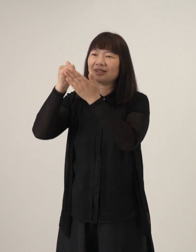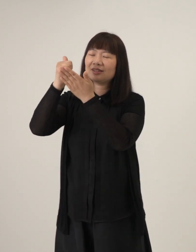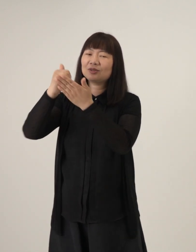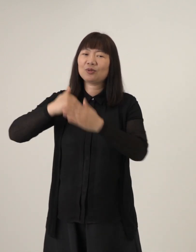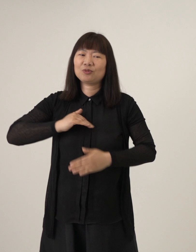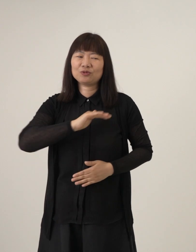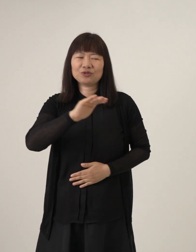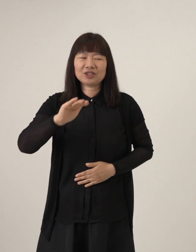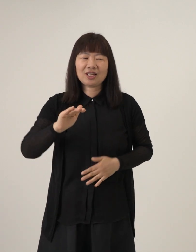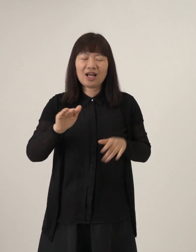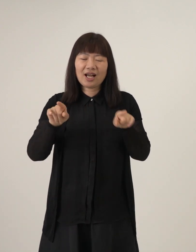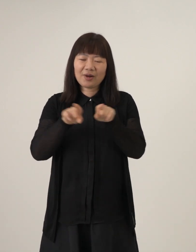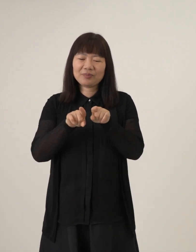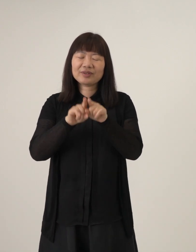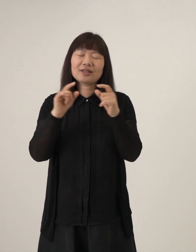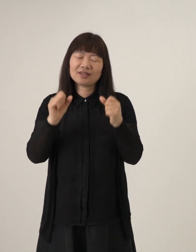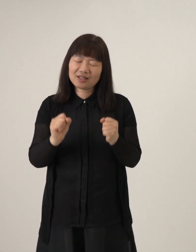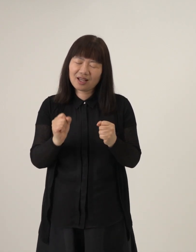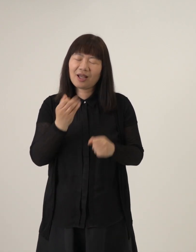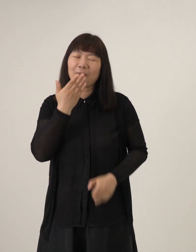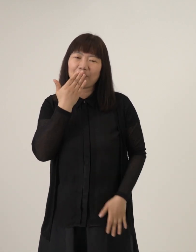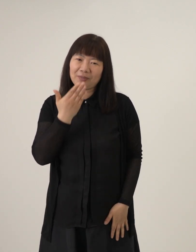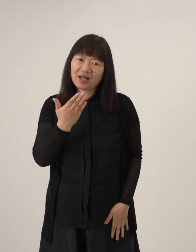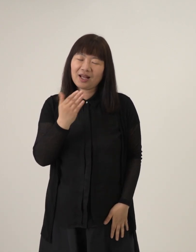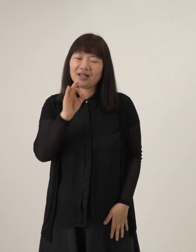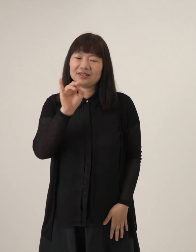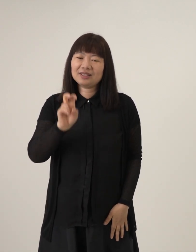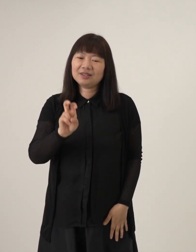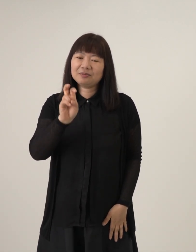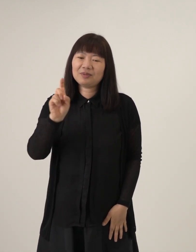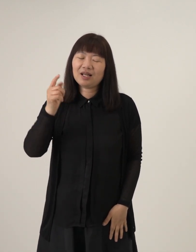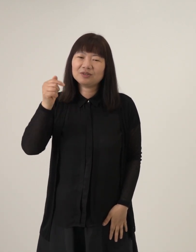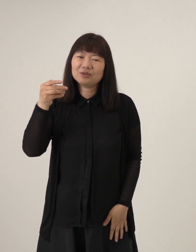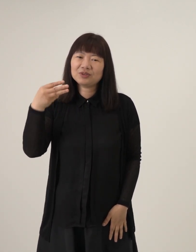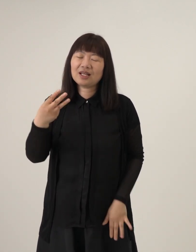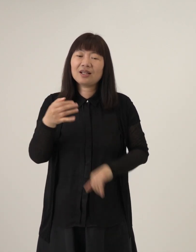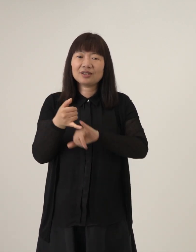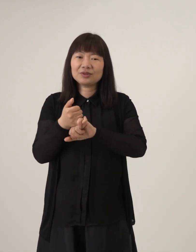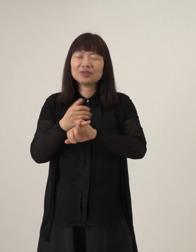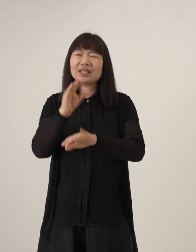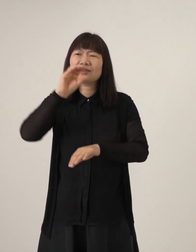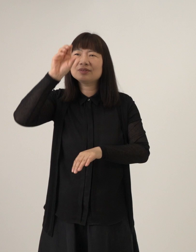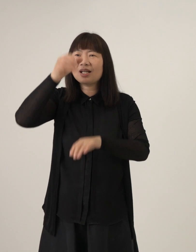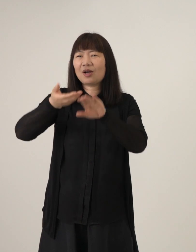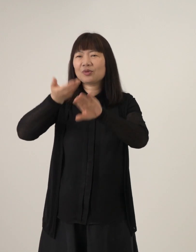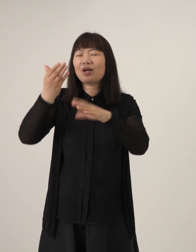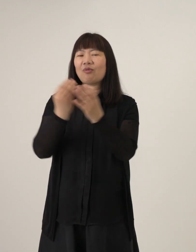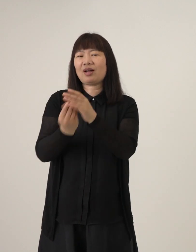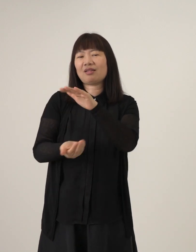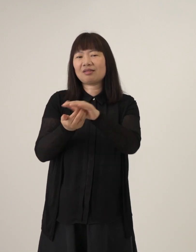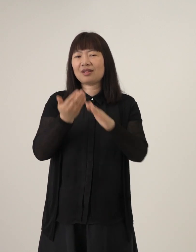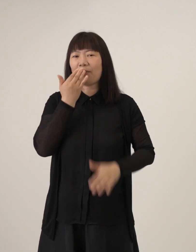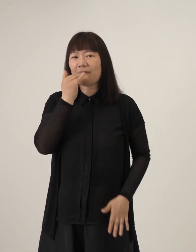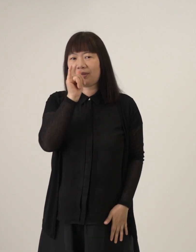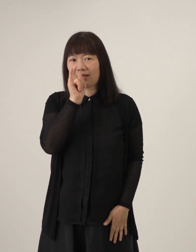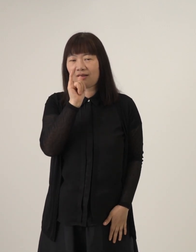하나님이 우리와 함께 하시는 임마누엘의 약속이 십자가 위에 완성이 된